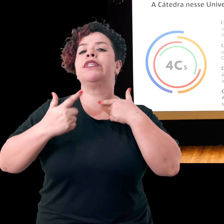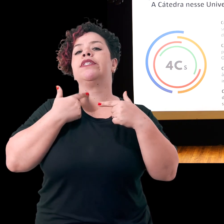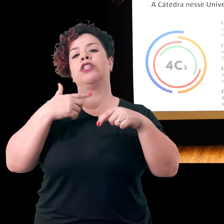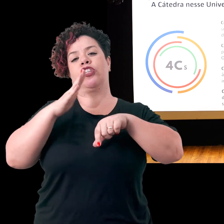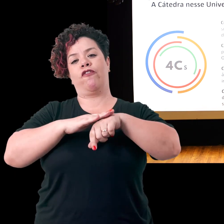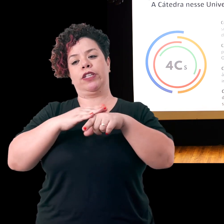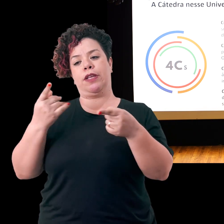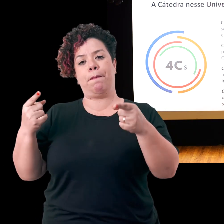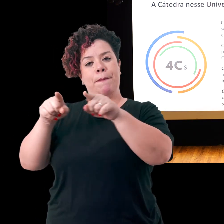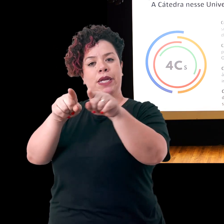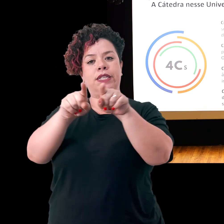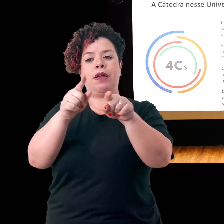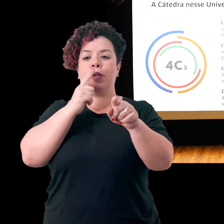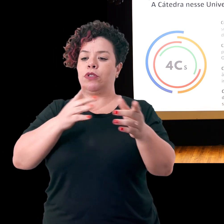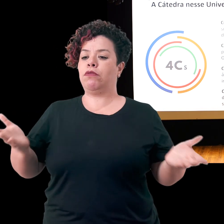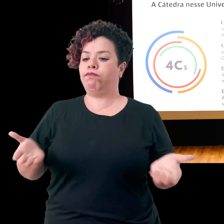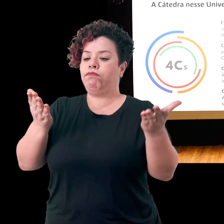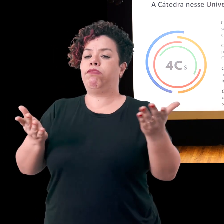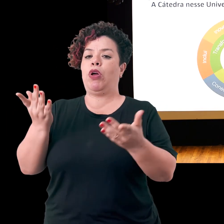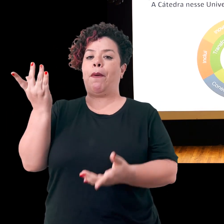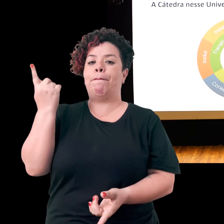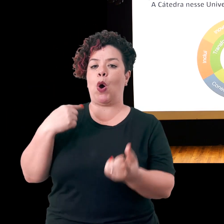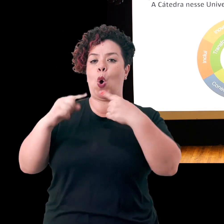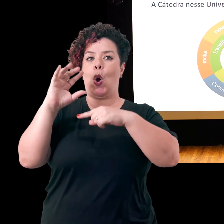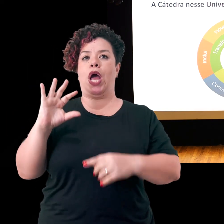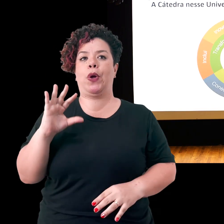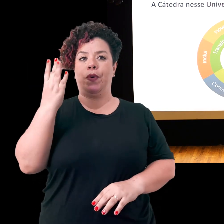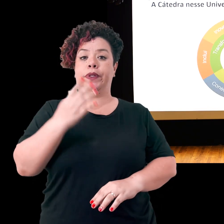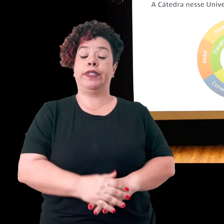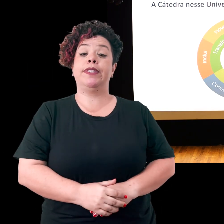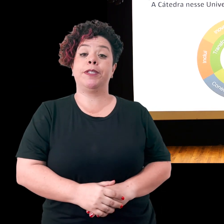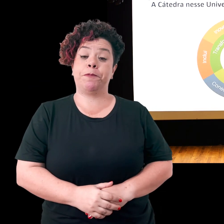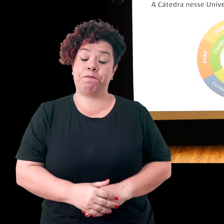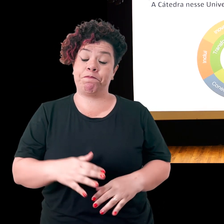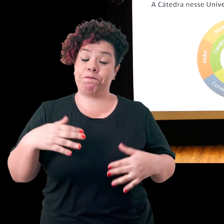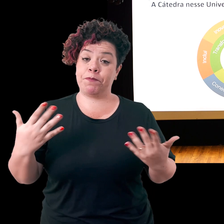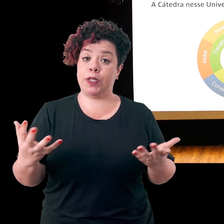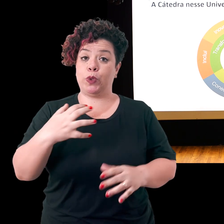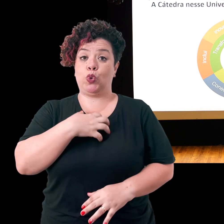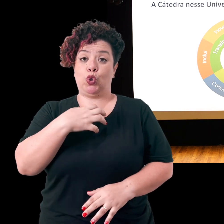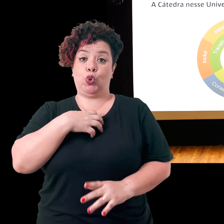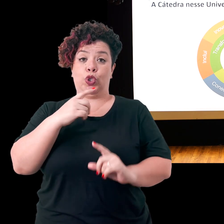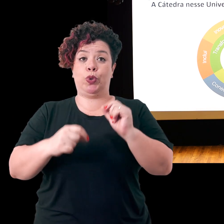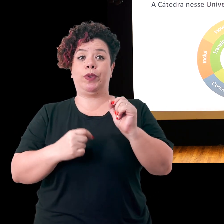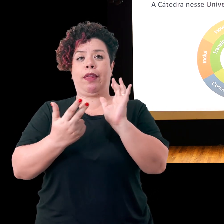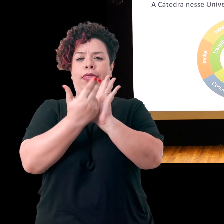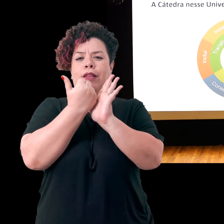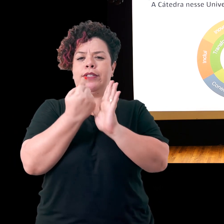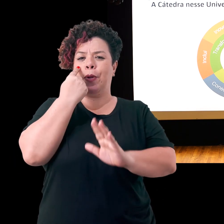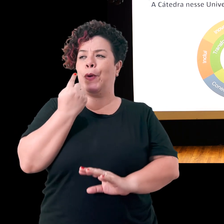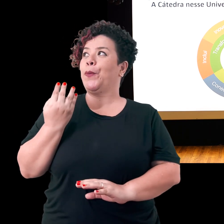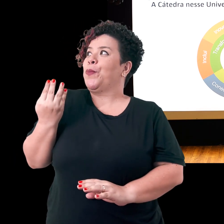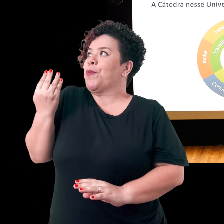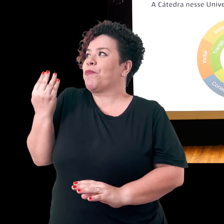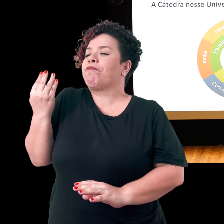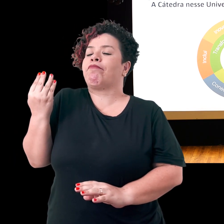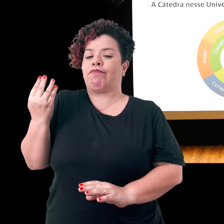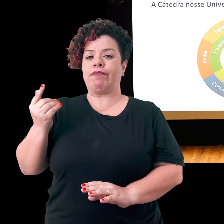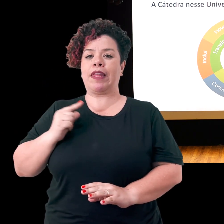né, parcerias, fomentar parcerias para que isso aconteça. De uma forma bastante ilustrativa, a gente